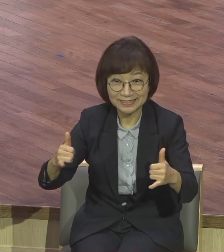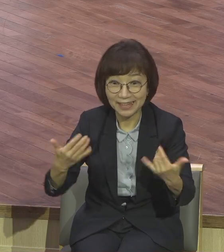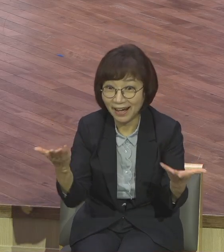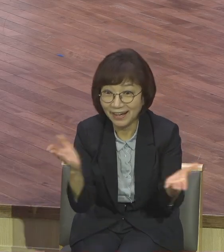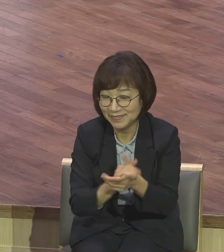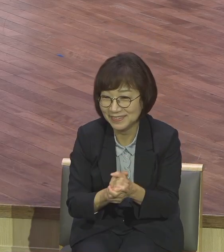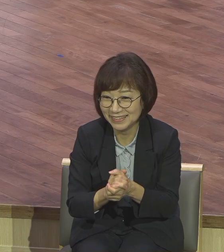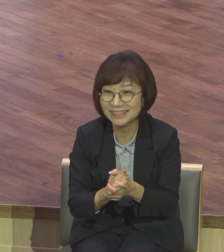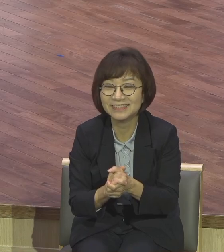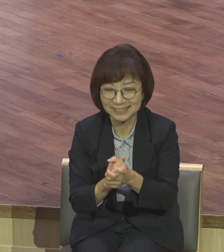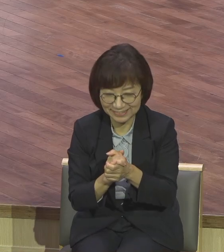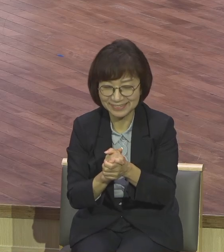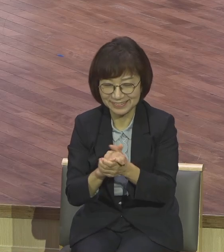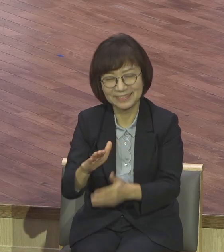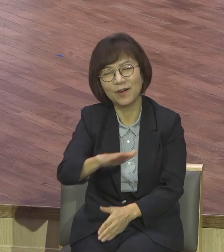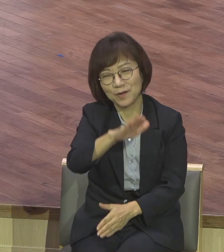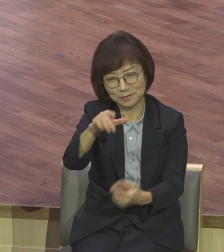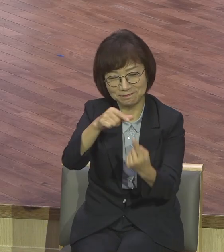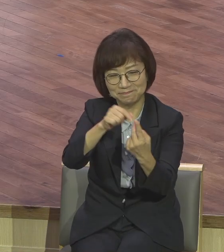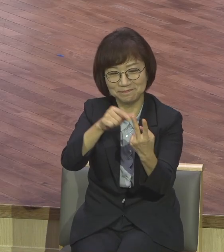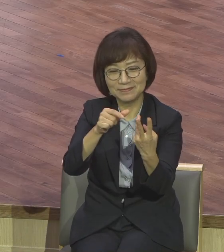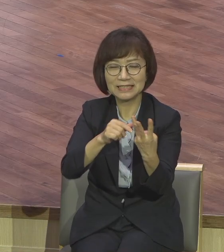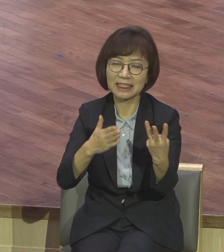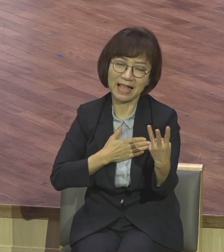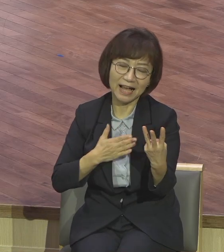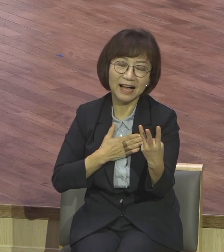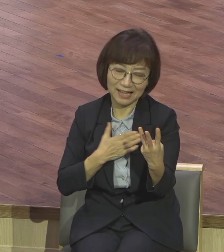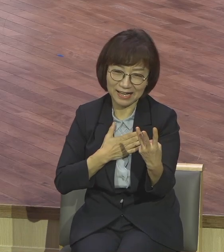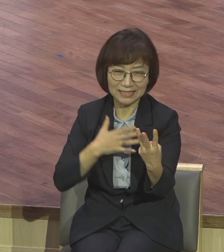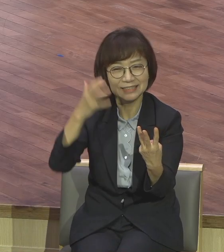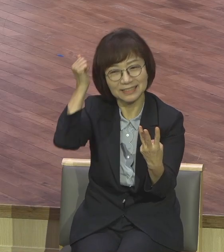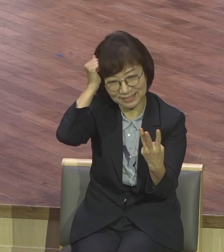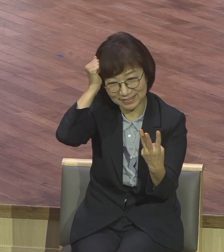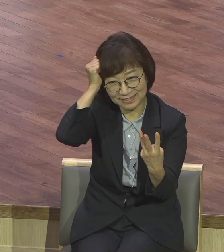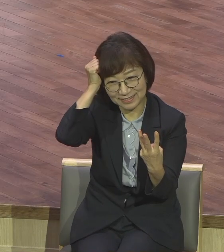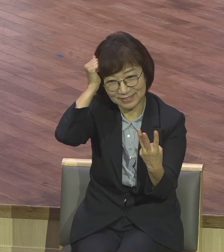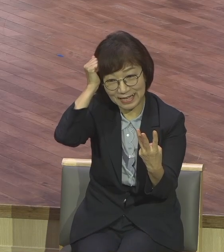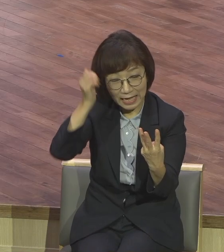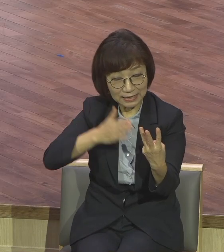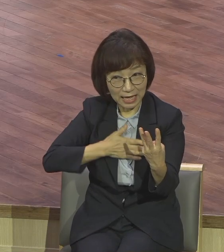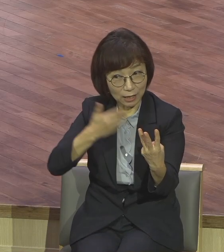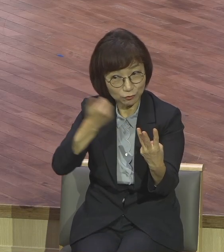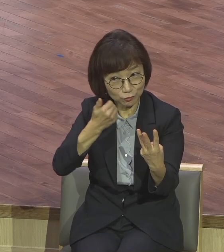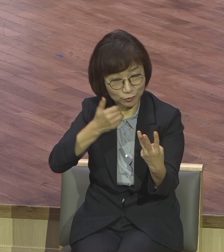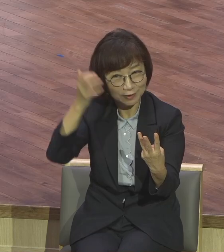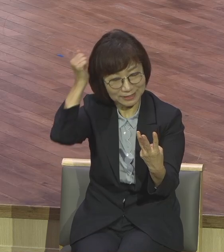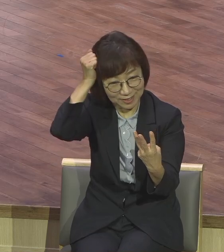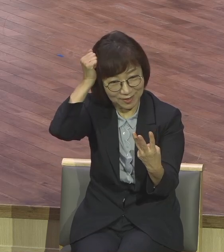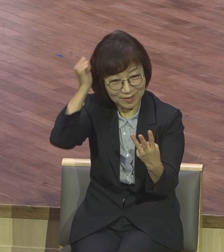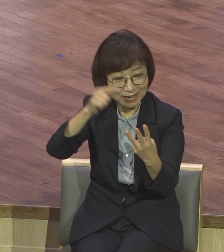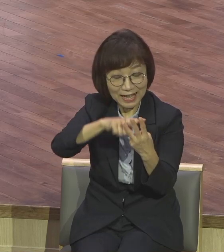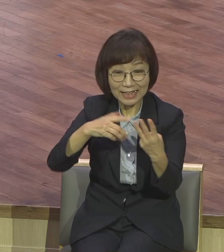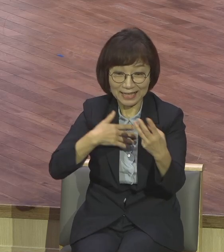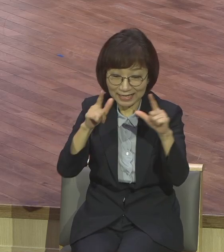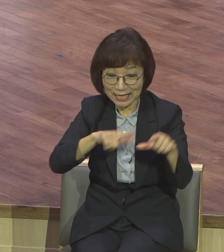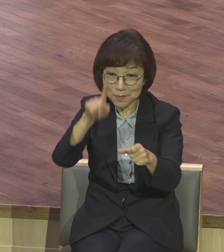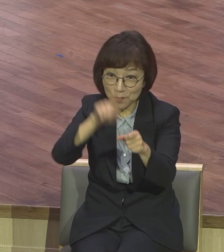아멘. 그 여러분의 자신의 정체성이에요. 여러분의 존재 이유예요, 그게.